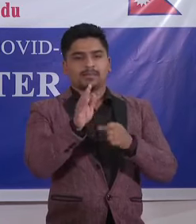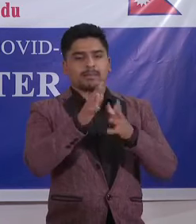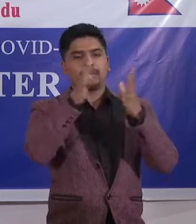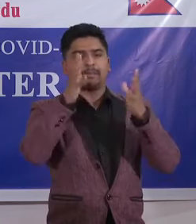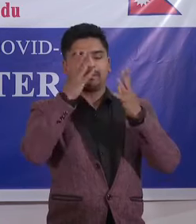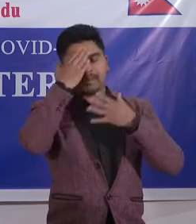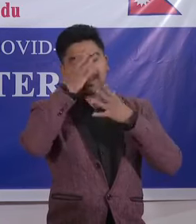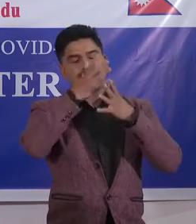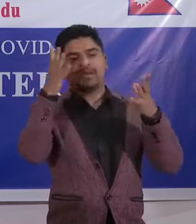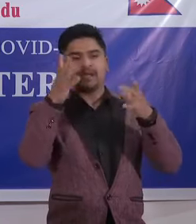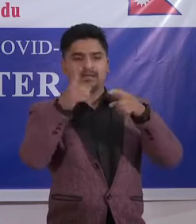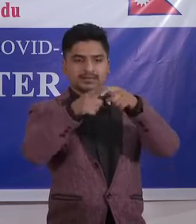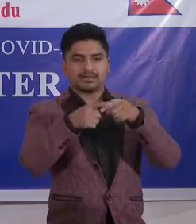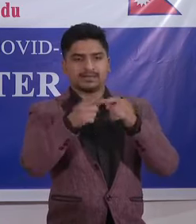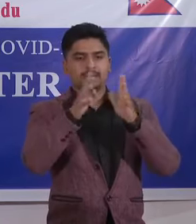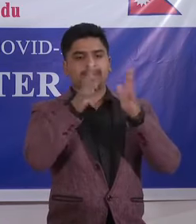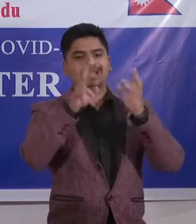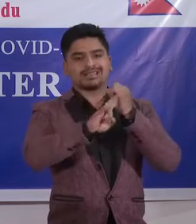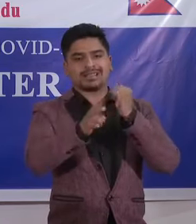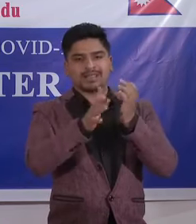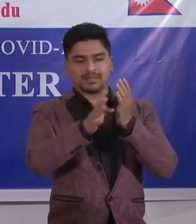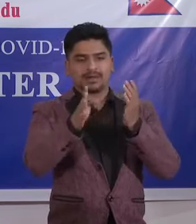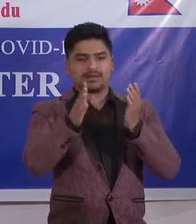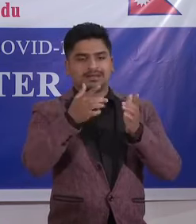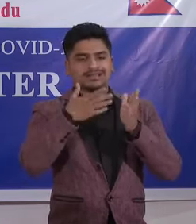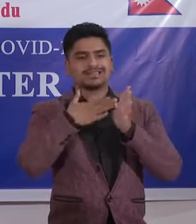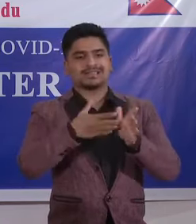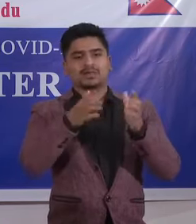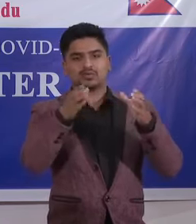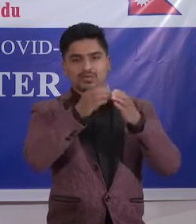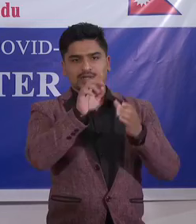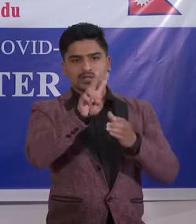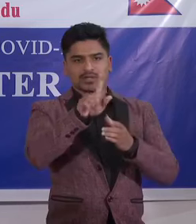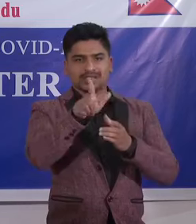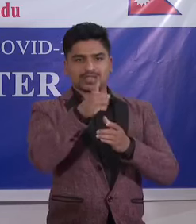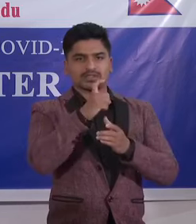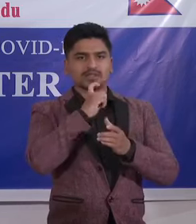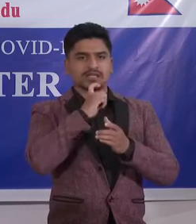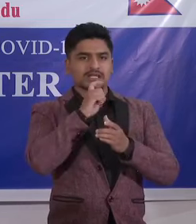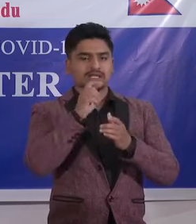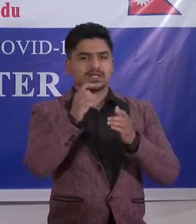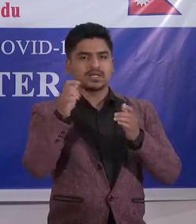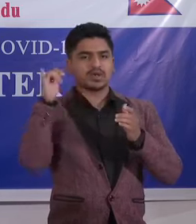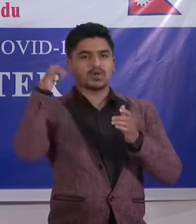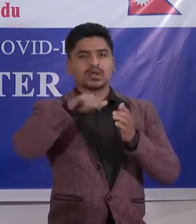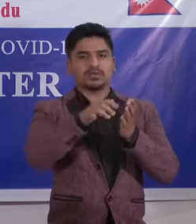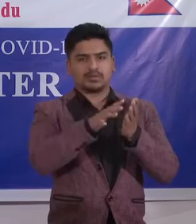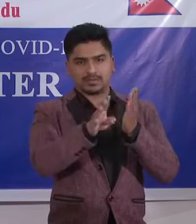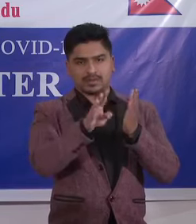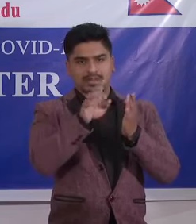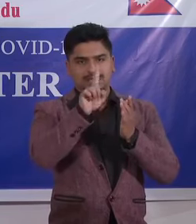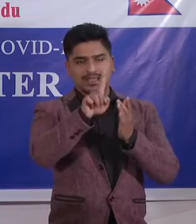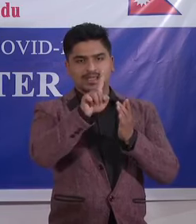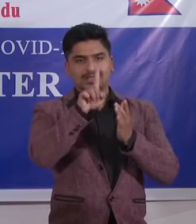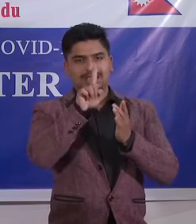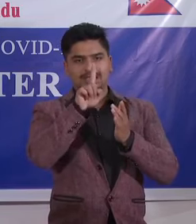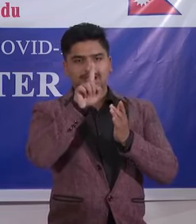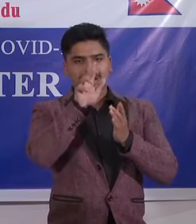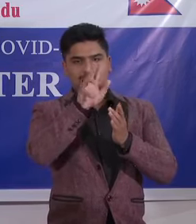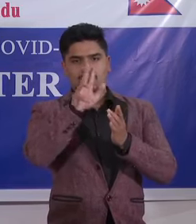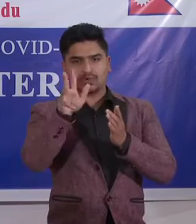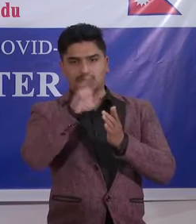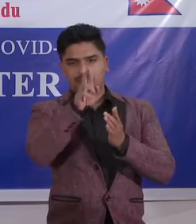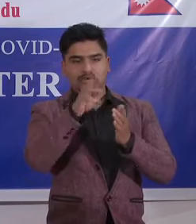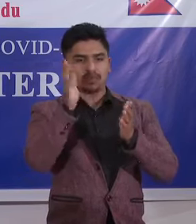नेपाली सेना को टोलीले ही जो 27 गते डडल दुरा बाट 119, 22 बाट